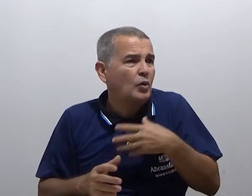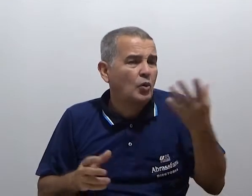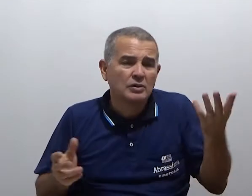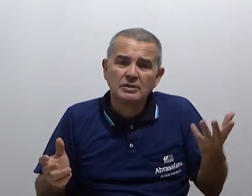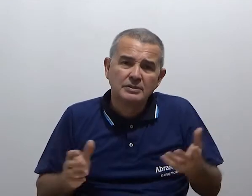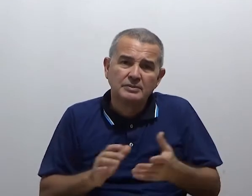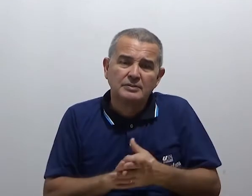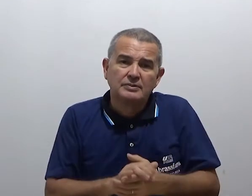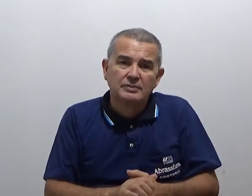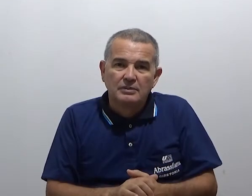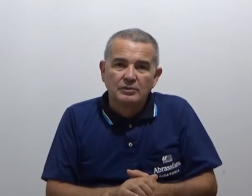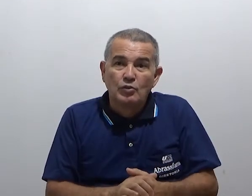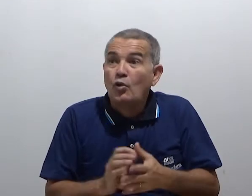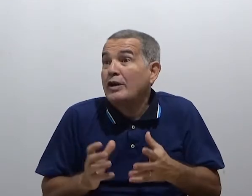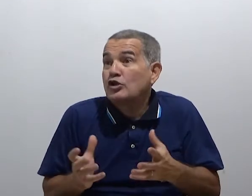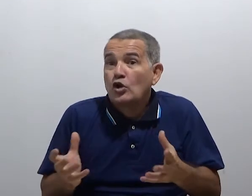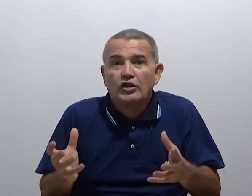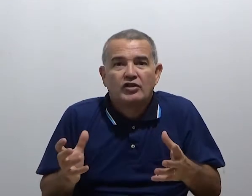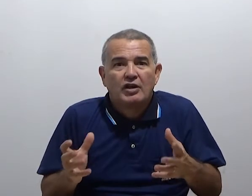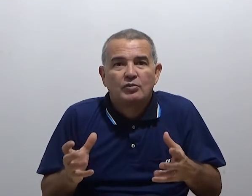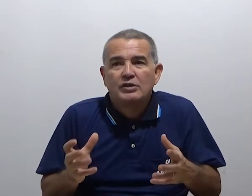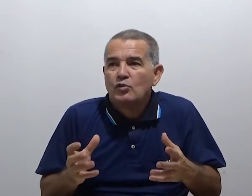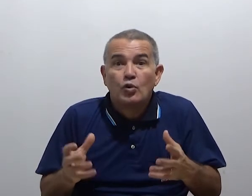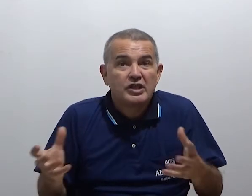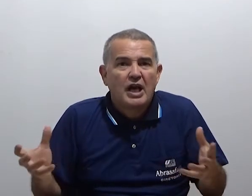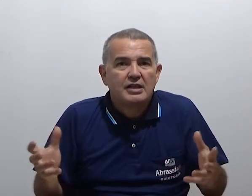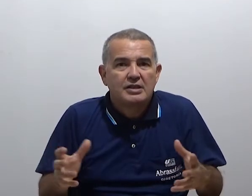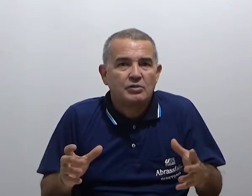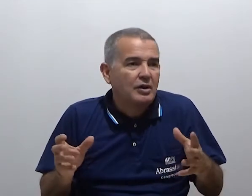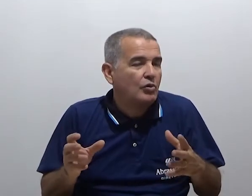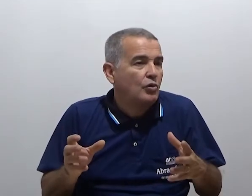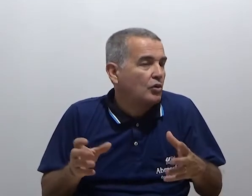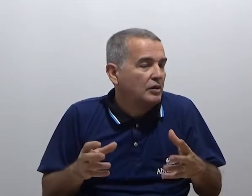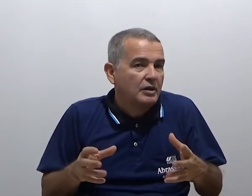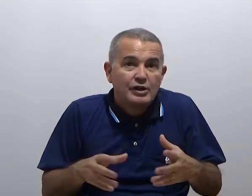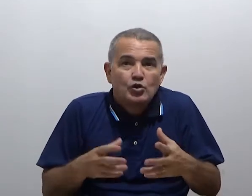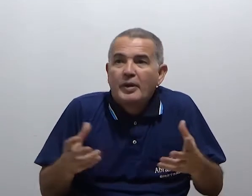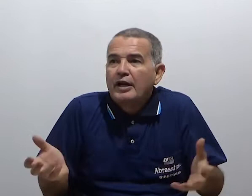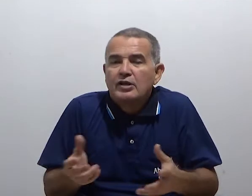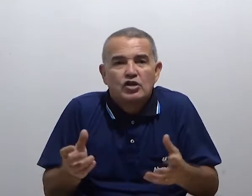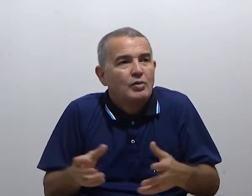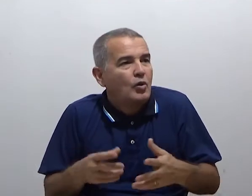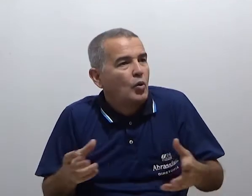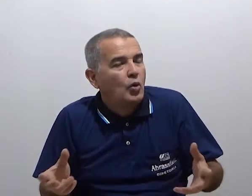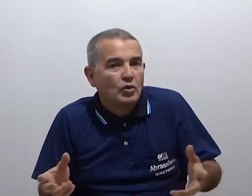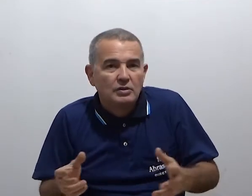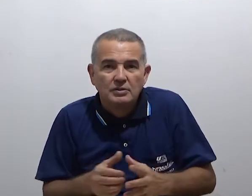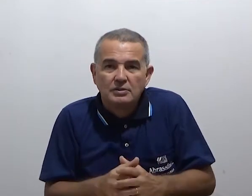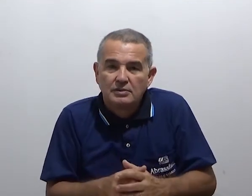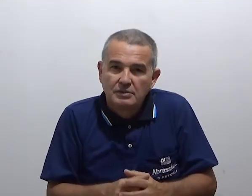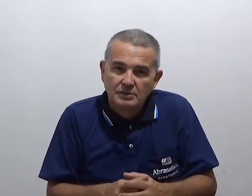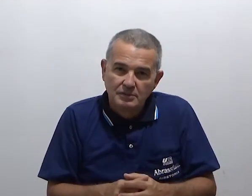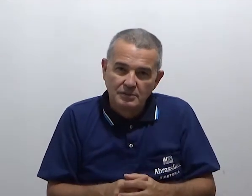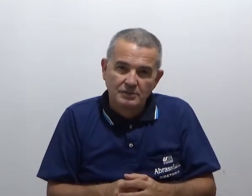morta, uma cor exótica, uma cor sexy, uma cor exuberante, uma